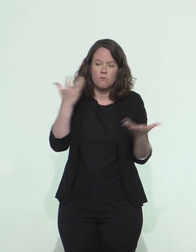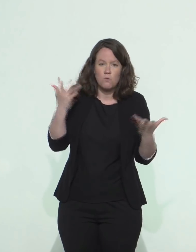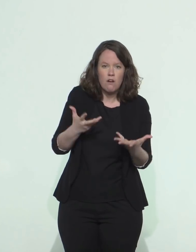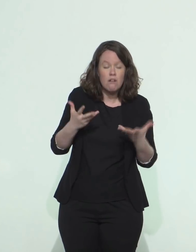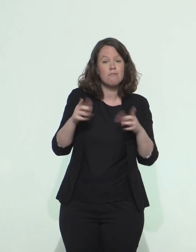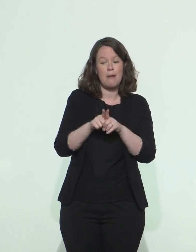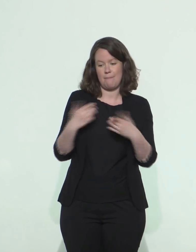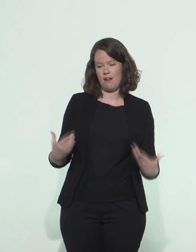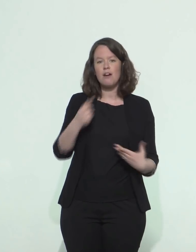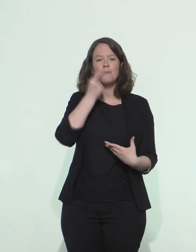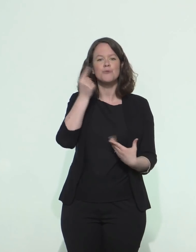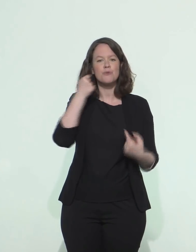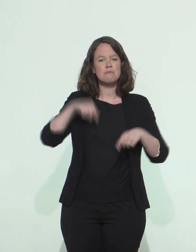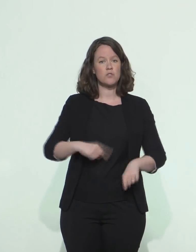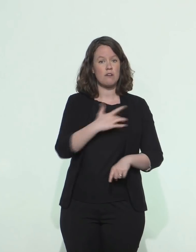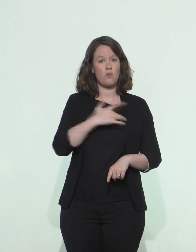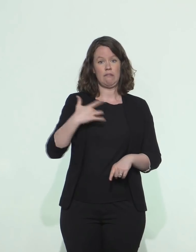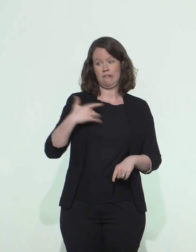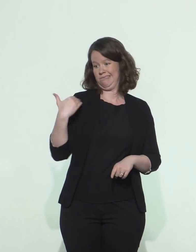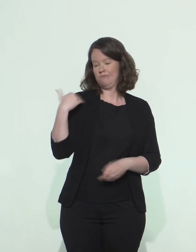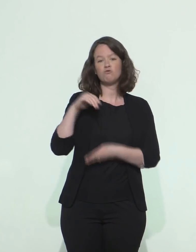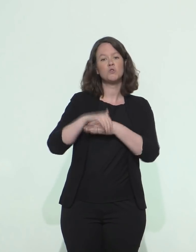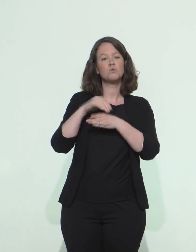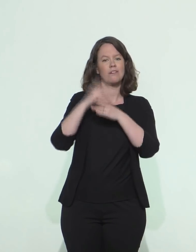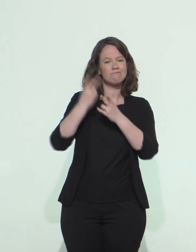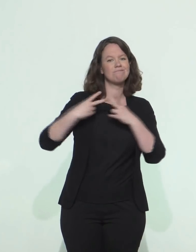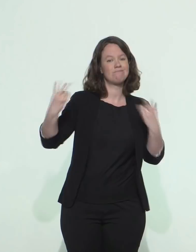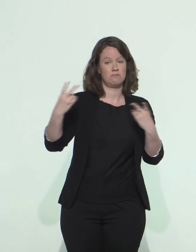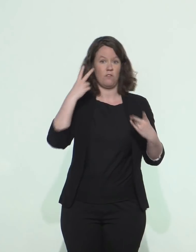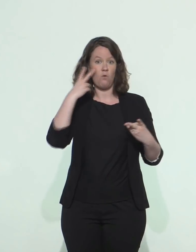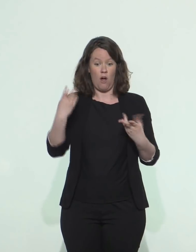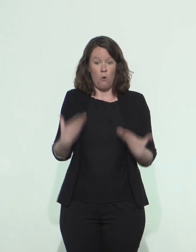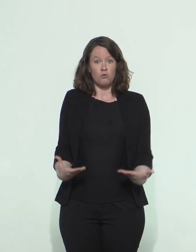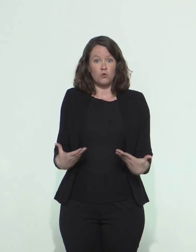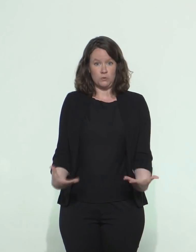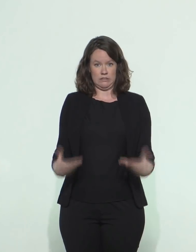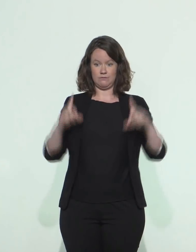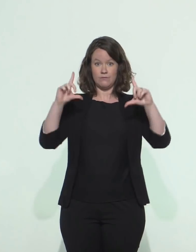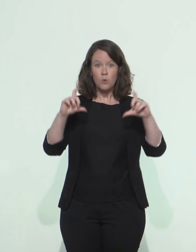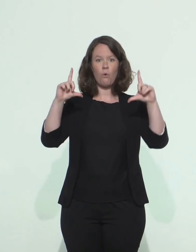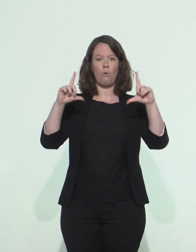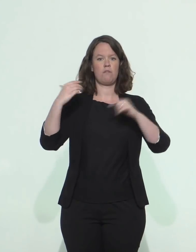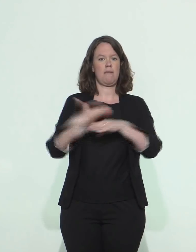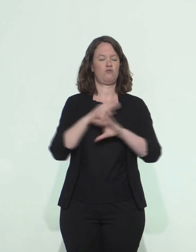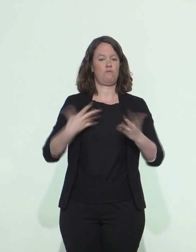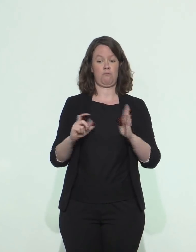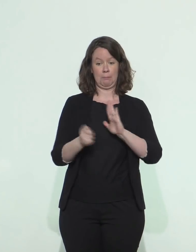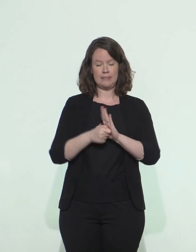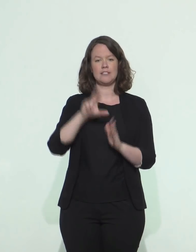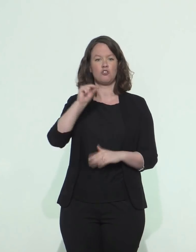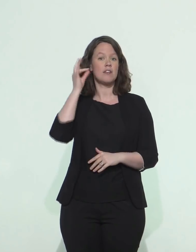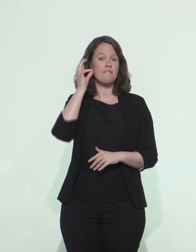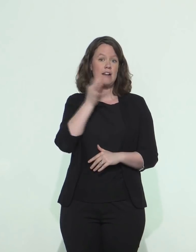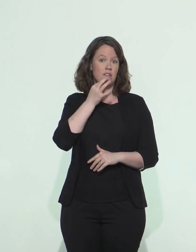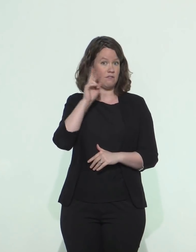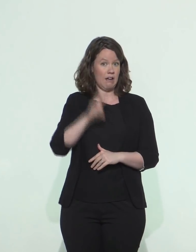sont des cartes instantanées. C'est la photographie de la situation actuelle. Cette situation va beaucoup évoluer et ce sont les Françaises